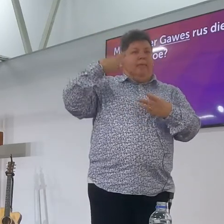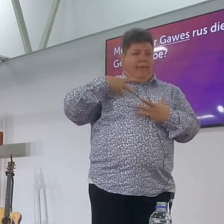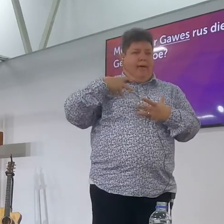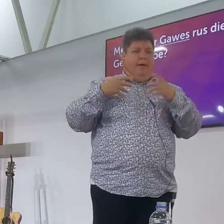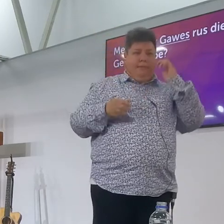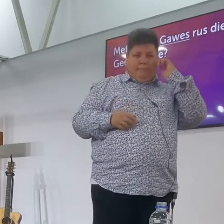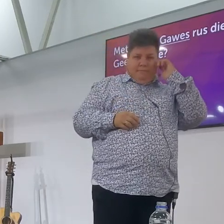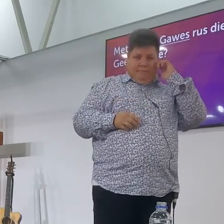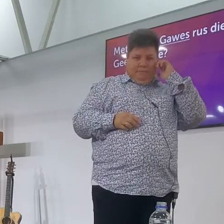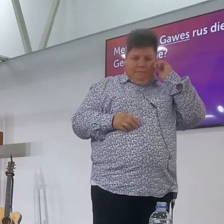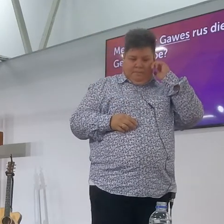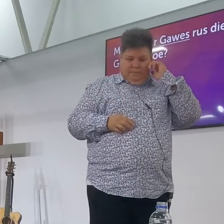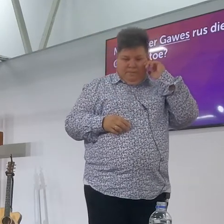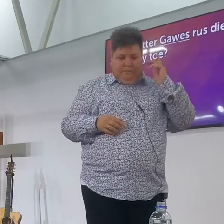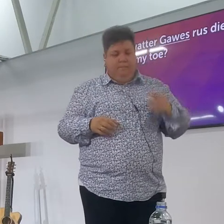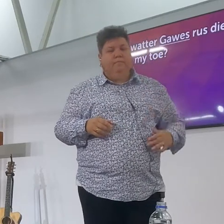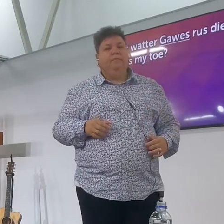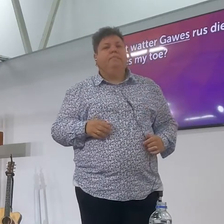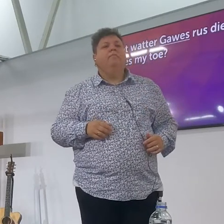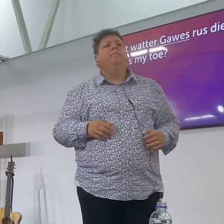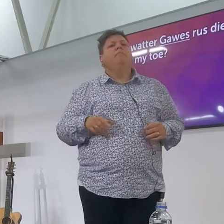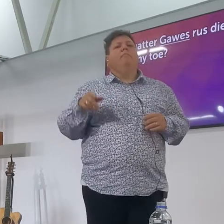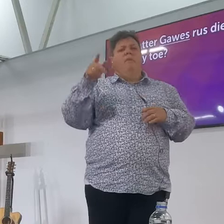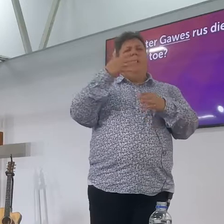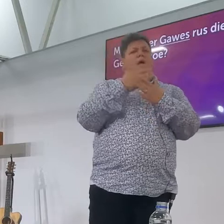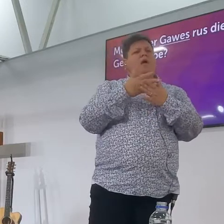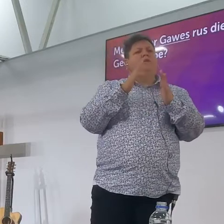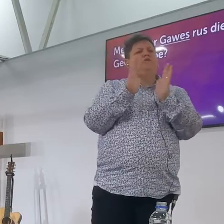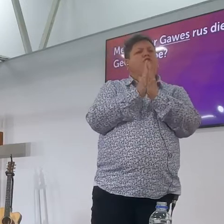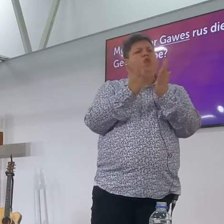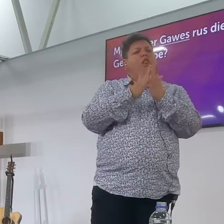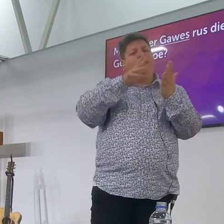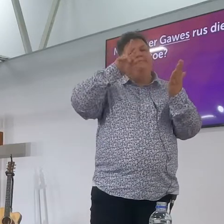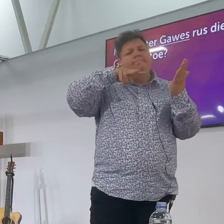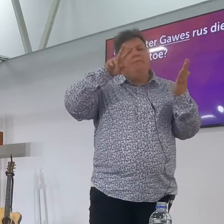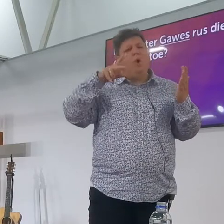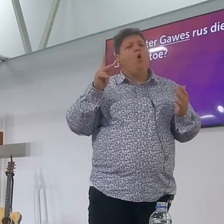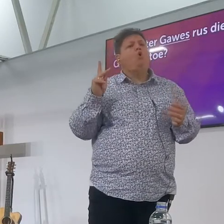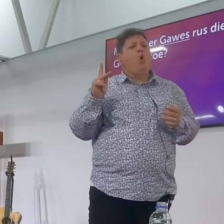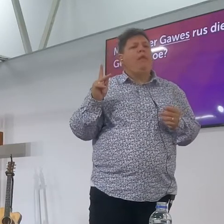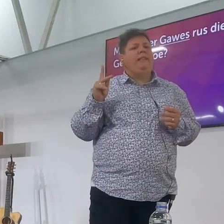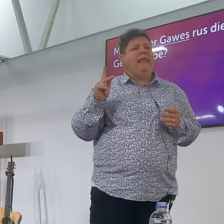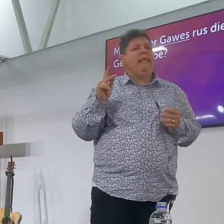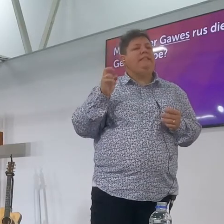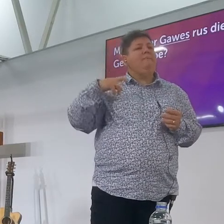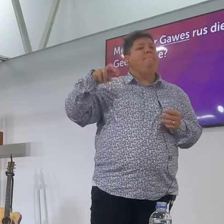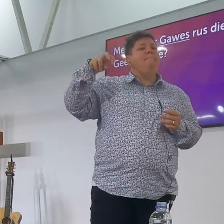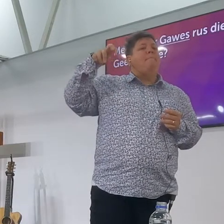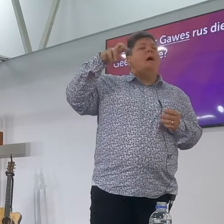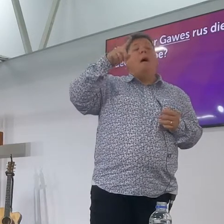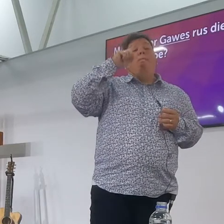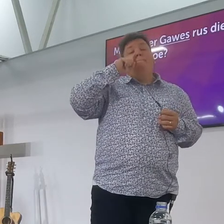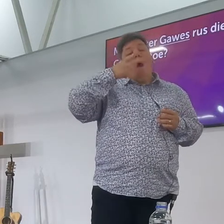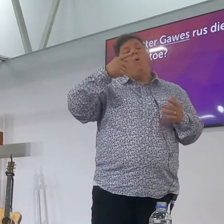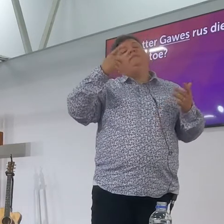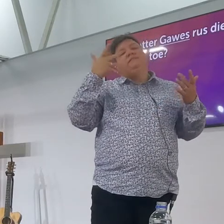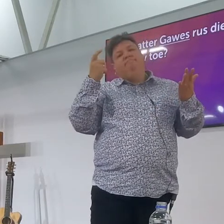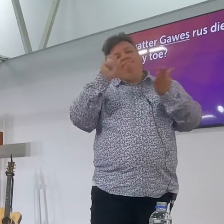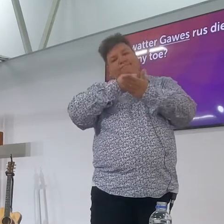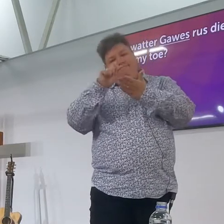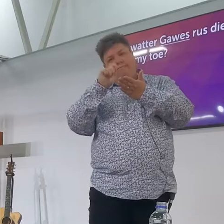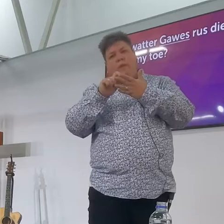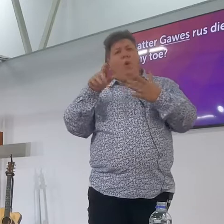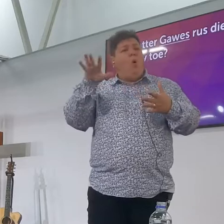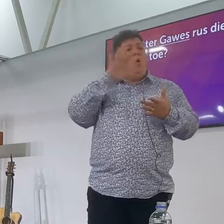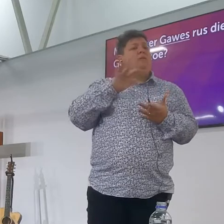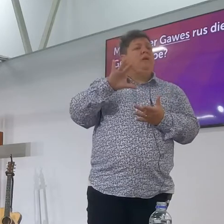kom en jylle, jy kan self 'n studie maak van die hele Korinthe waar Paulus skryf vir die gemeente, jylle het in geen opsigte tekort aan